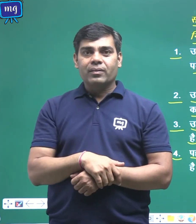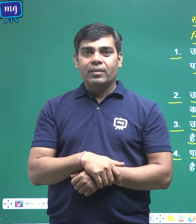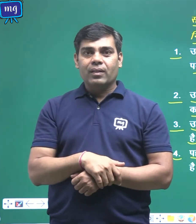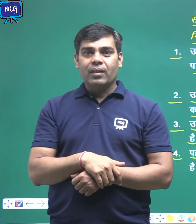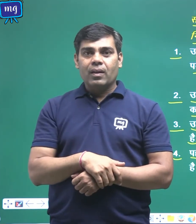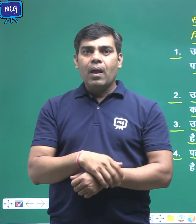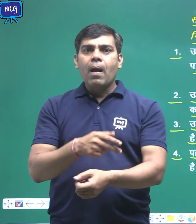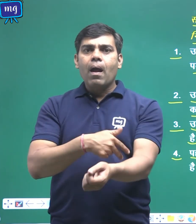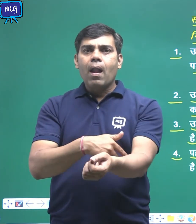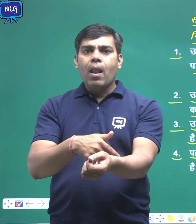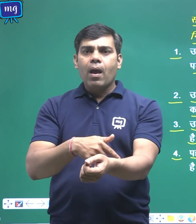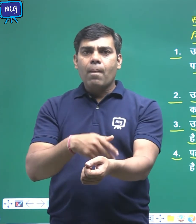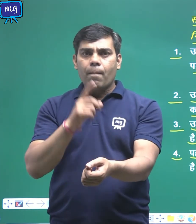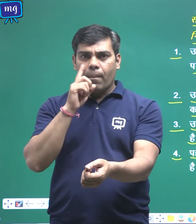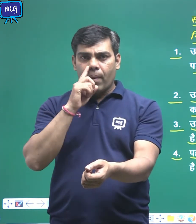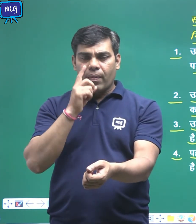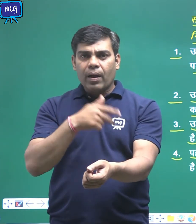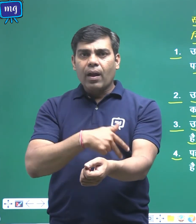नीमच माता का